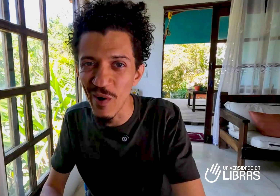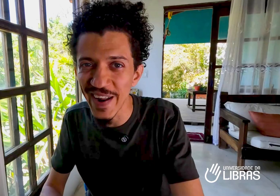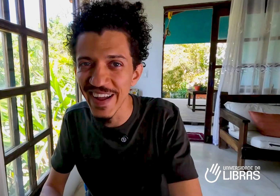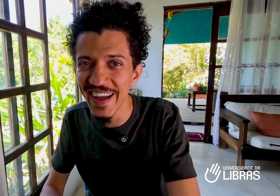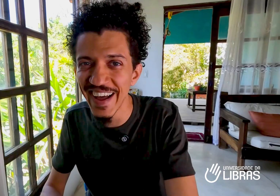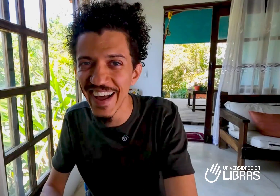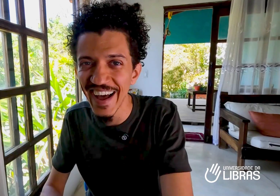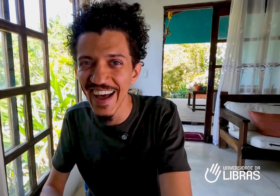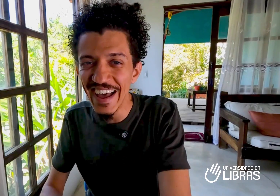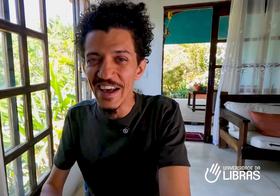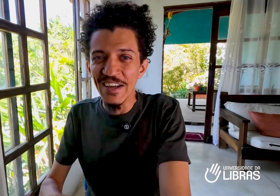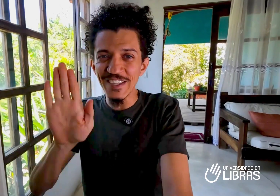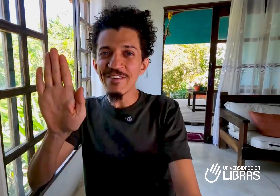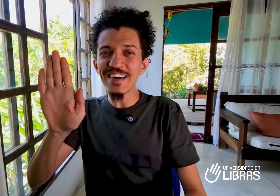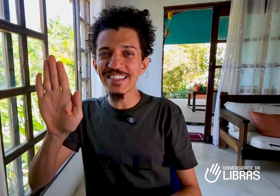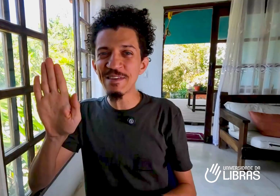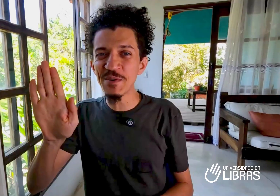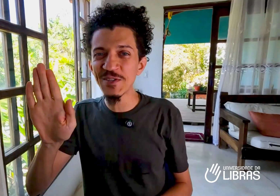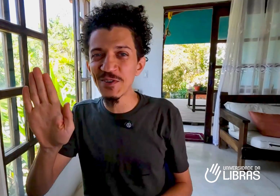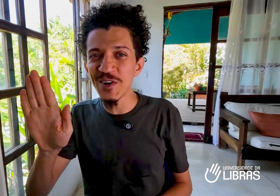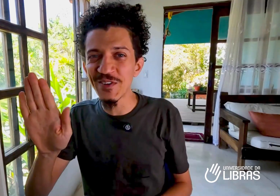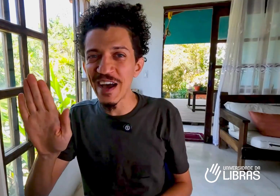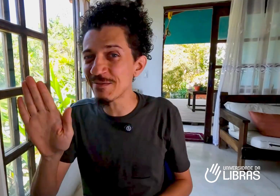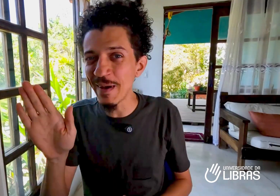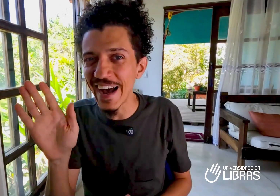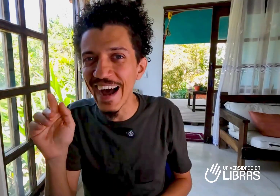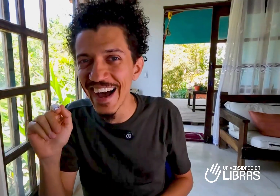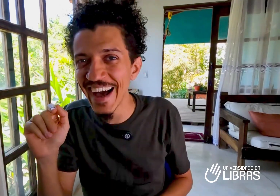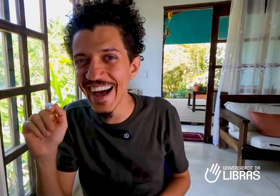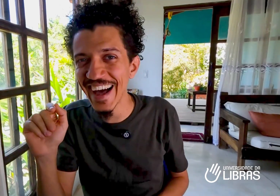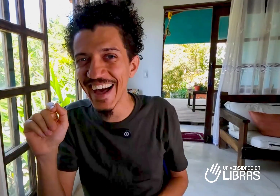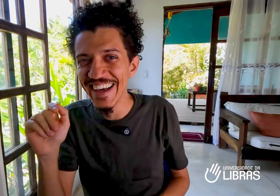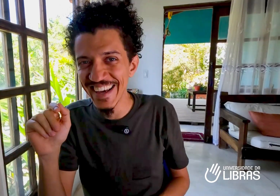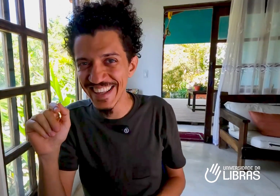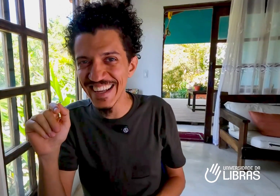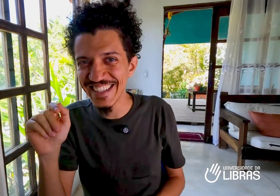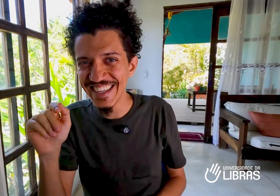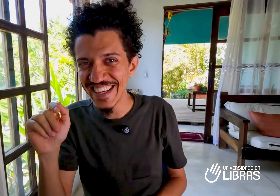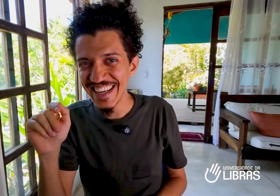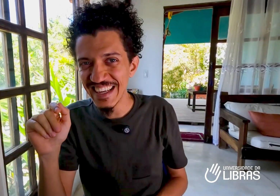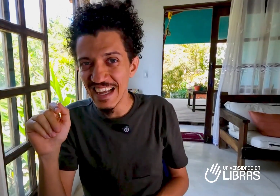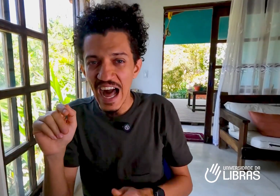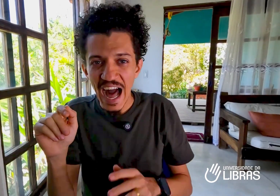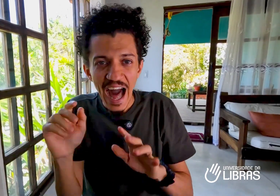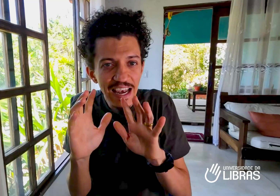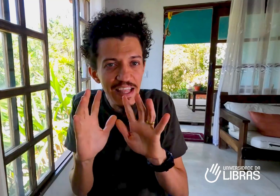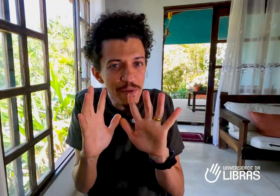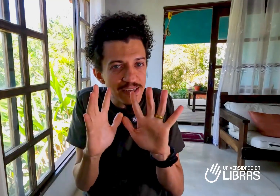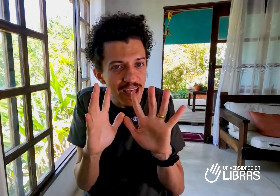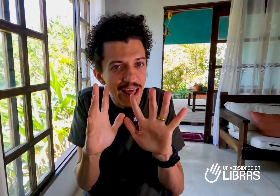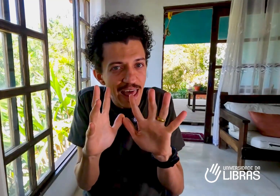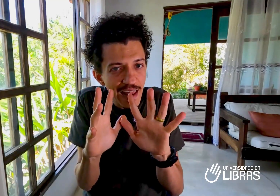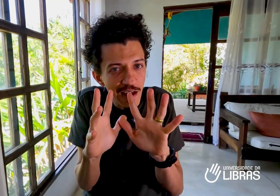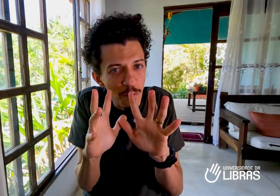embora. Se você faz assim para um surdo, é esperar. Entende? A Libras, ela é uma